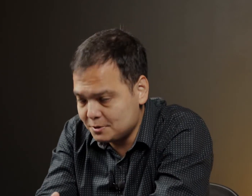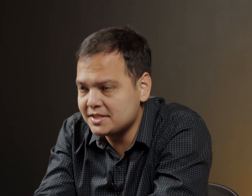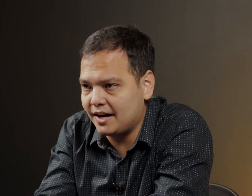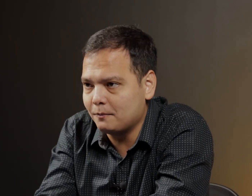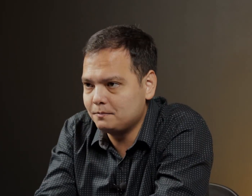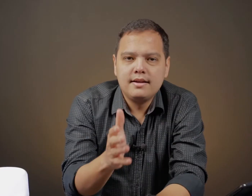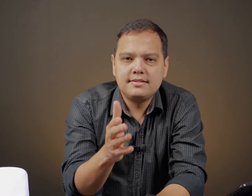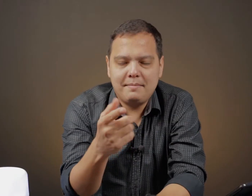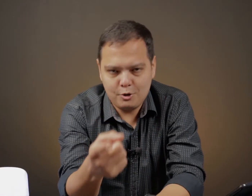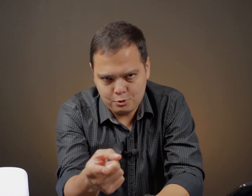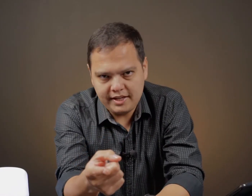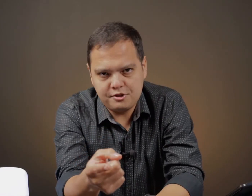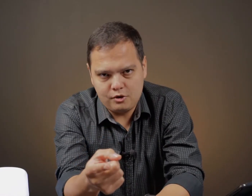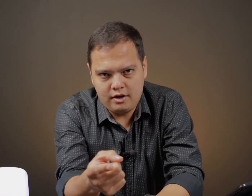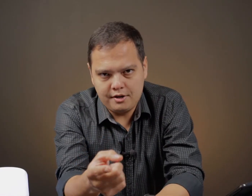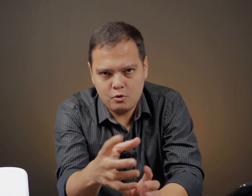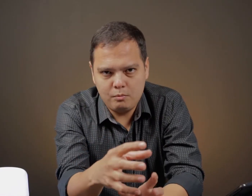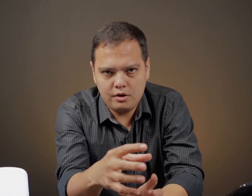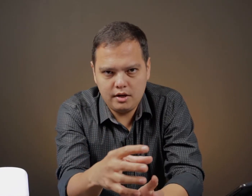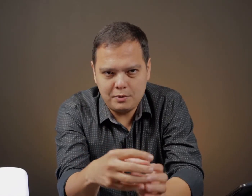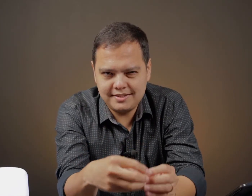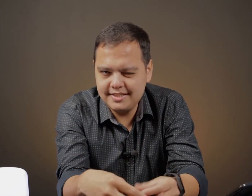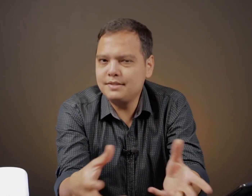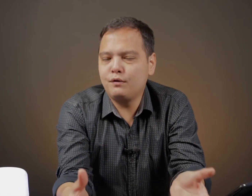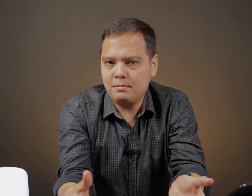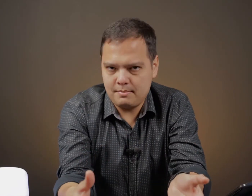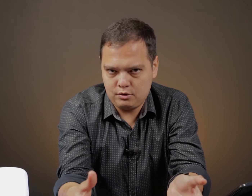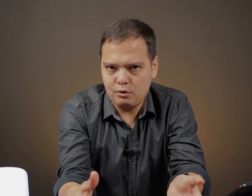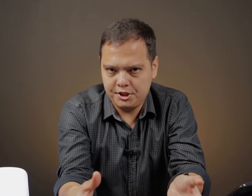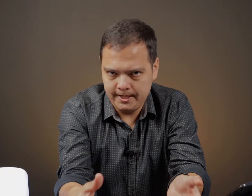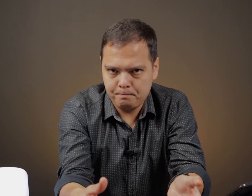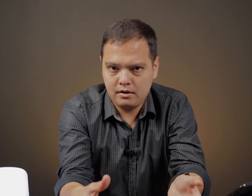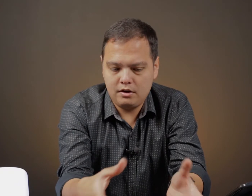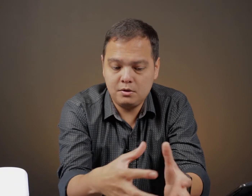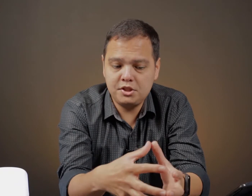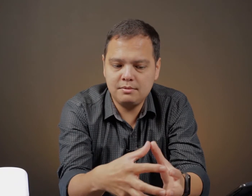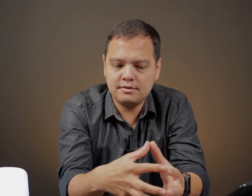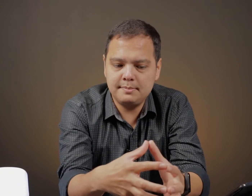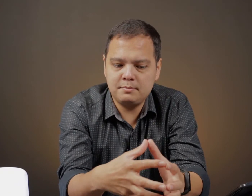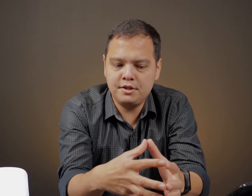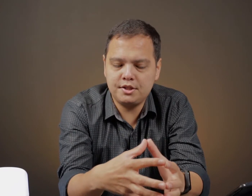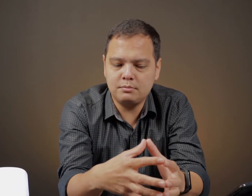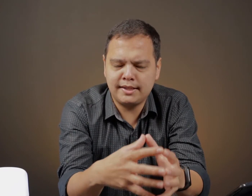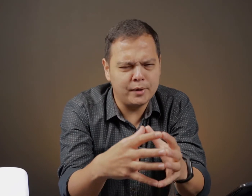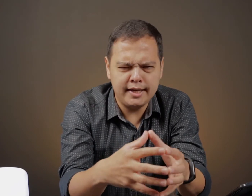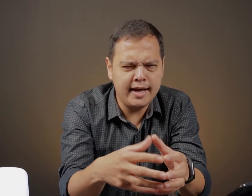especial. Você lembra que eu te contei a história de como que nós desenvolvemos a metodologia? Que nós não tínhamos simplesmente uma teoria e a